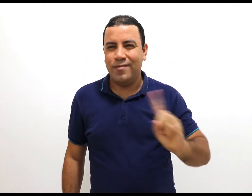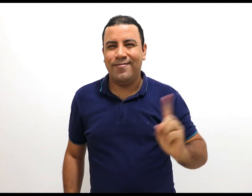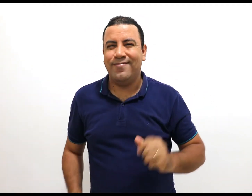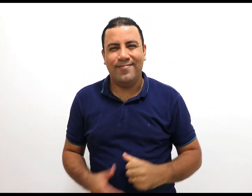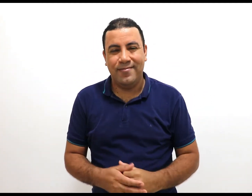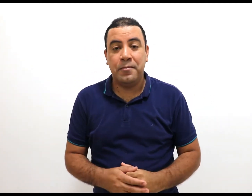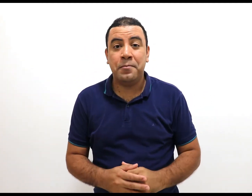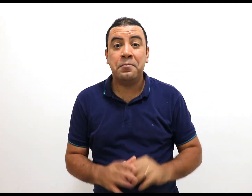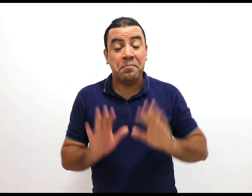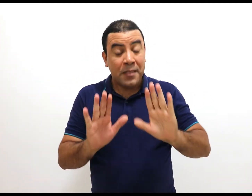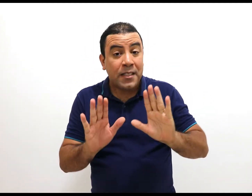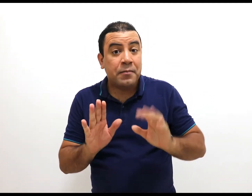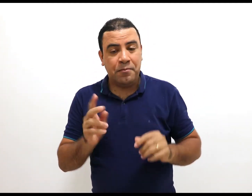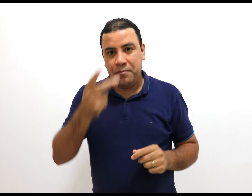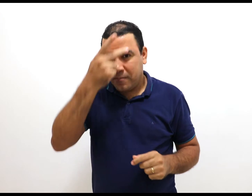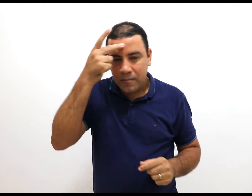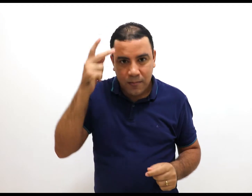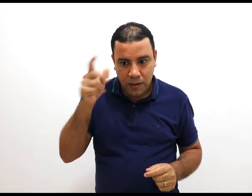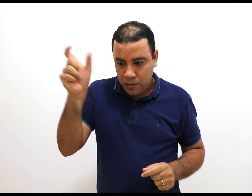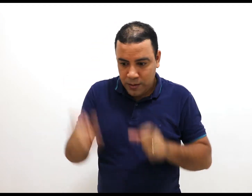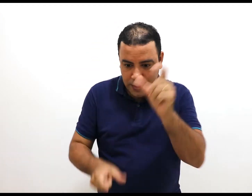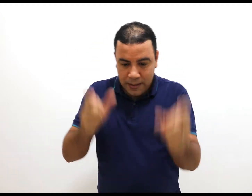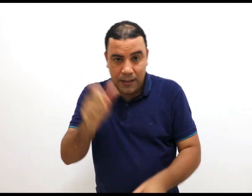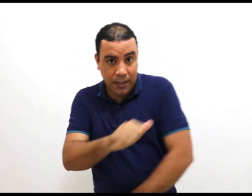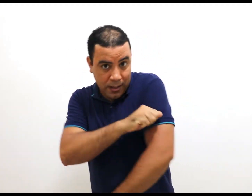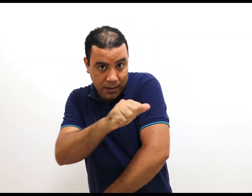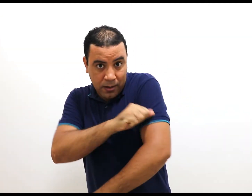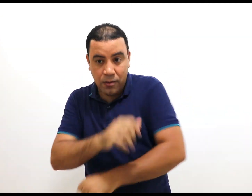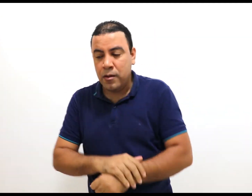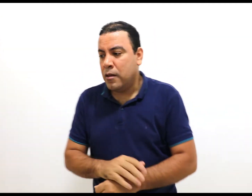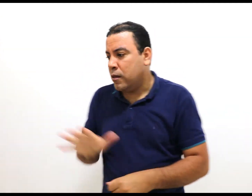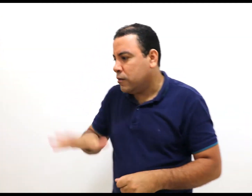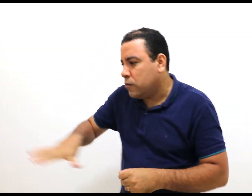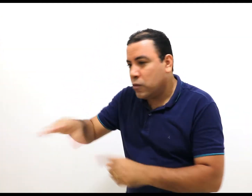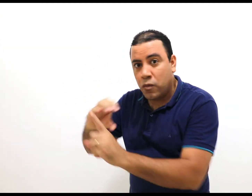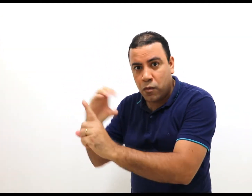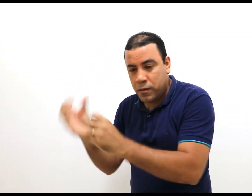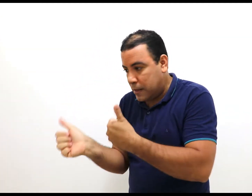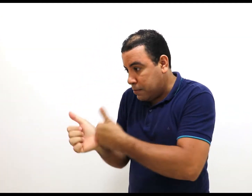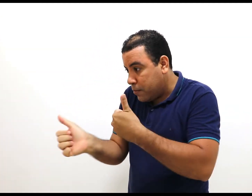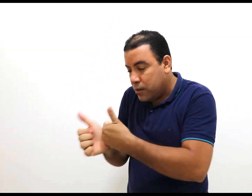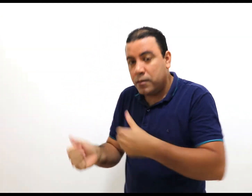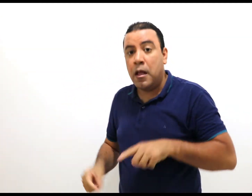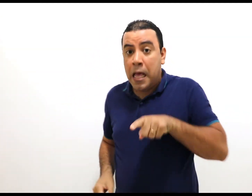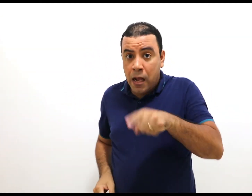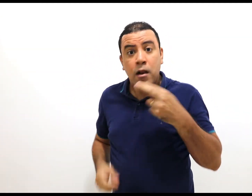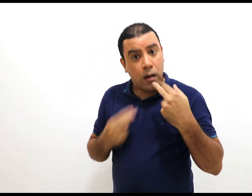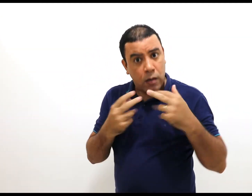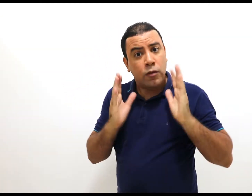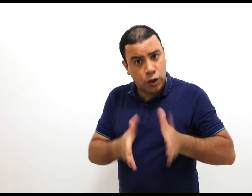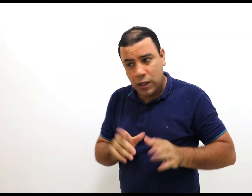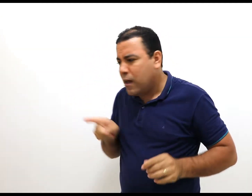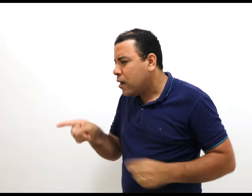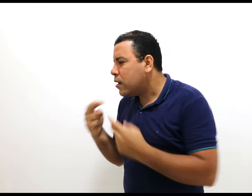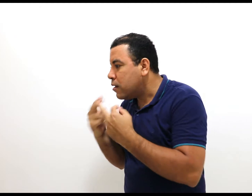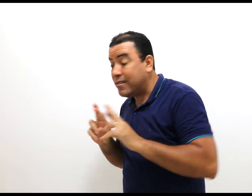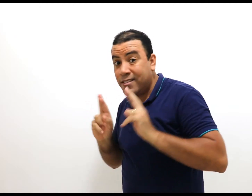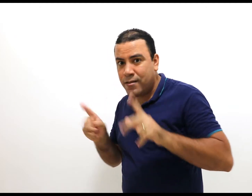Quando o estudante se propõe a aprender a língua de uma outra comunidade, geralmente próxima, que difere do